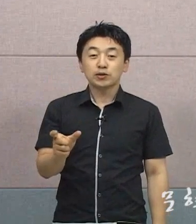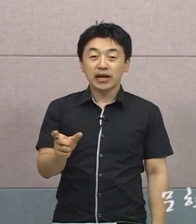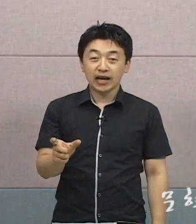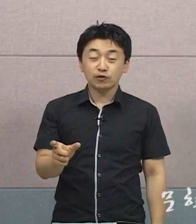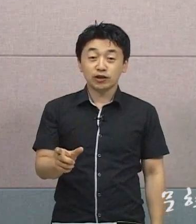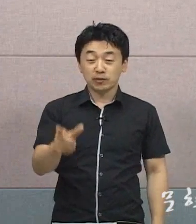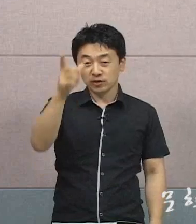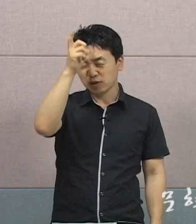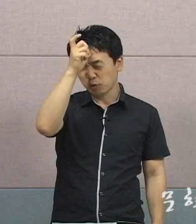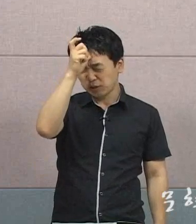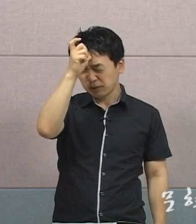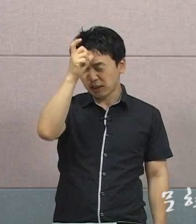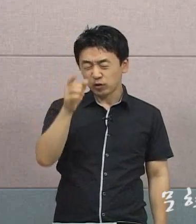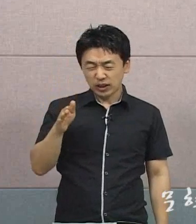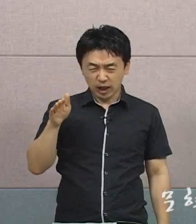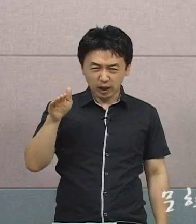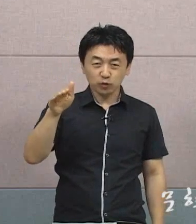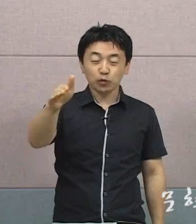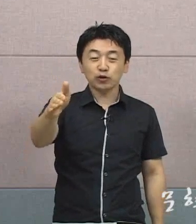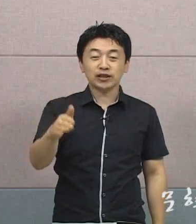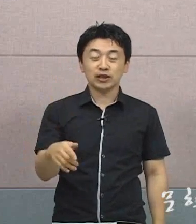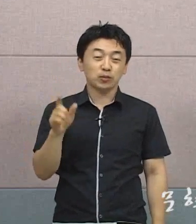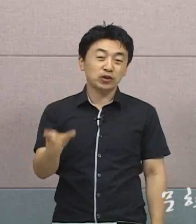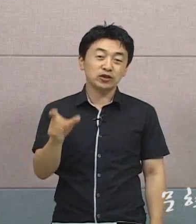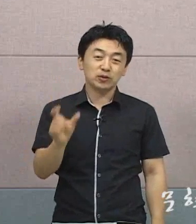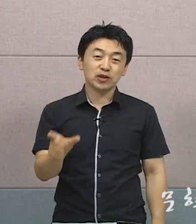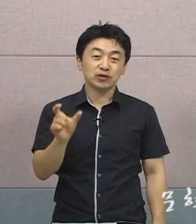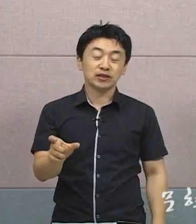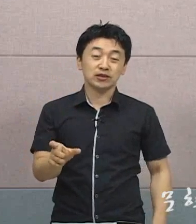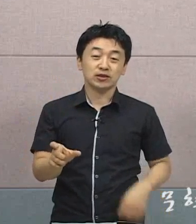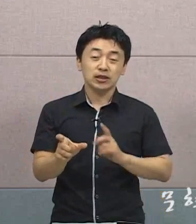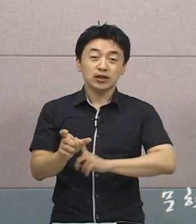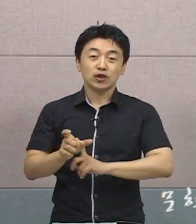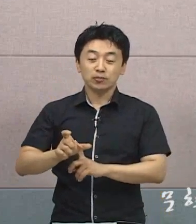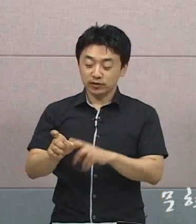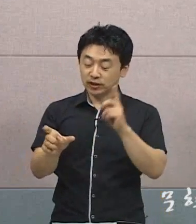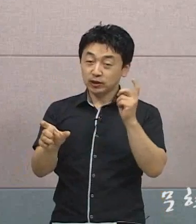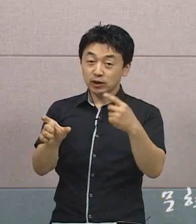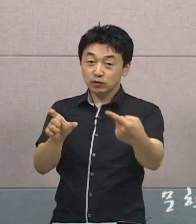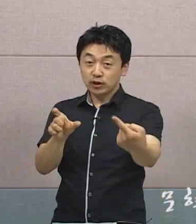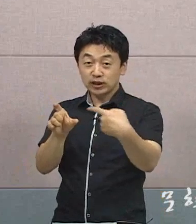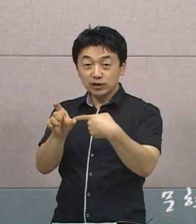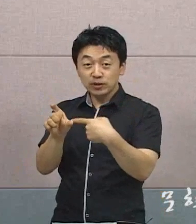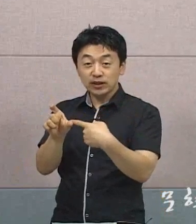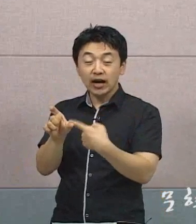고집이 강할 수도 있지만요, 그 고집을 계속 고수해 나간다는 뭐 이런 의미로 사용을 하거든요. 그래서 여러분들이 수화를 이미